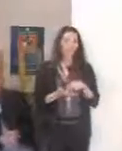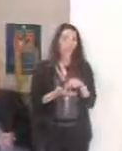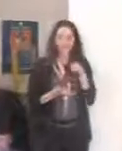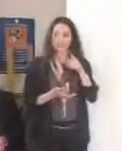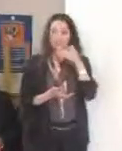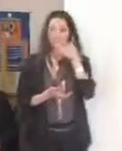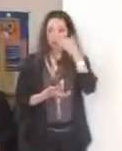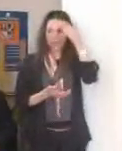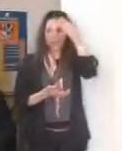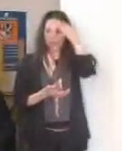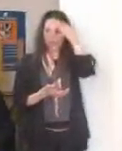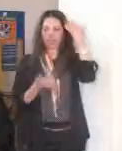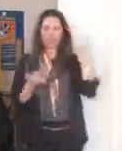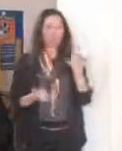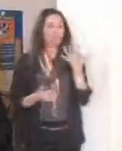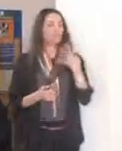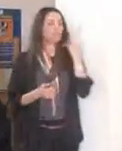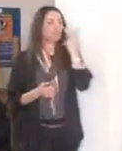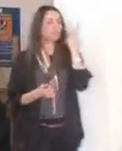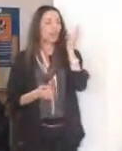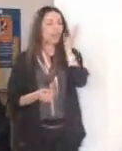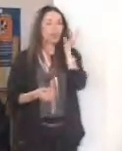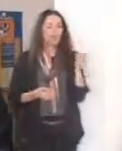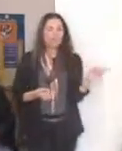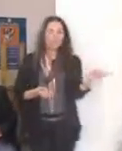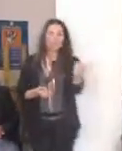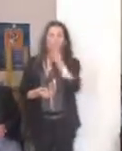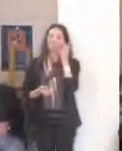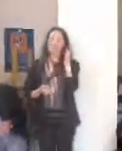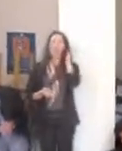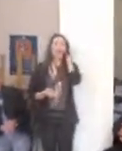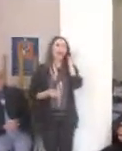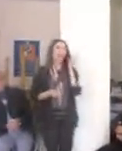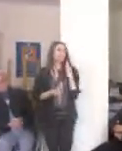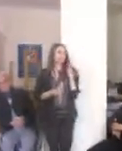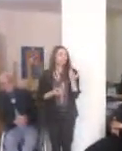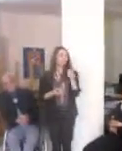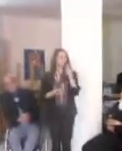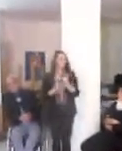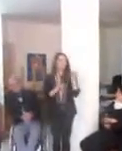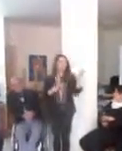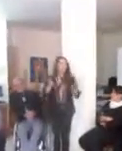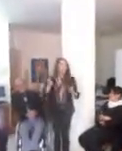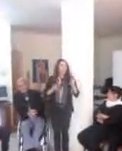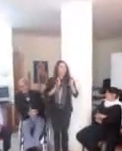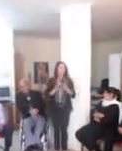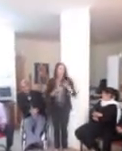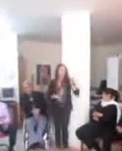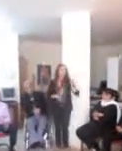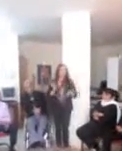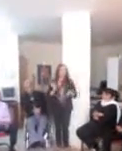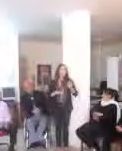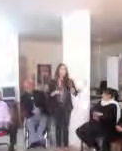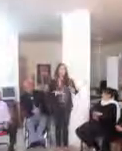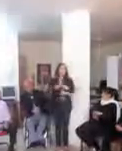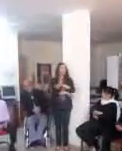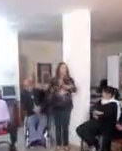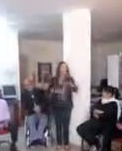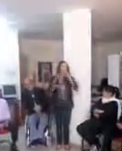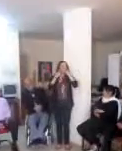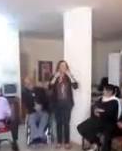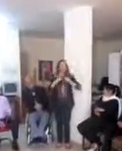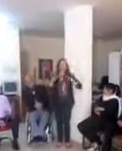هيك الحمد لله رب العالمين، اليوم نطلع على بناتنا، نطلع على نسائنا اللي صارت عضو الكنيسة والمحامية والمهندسة